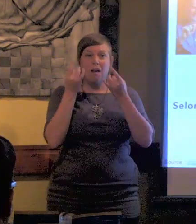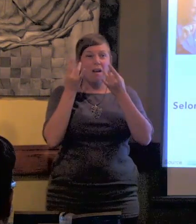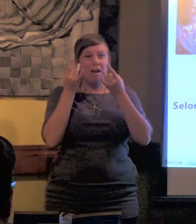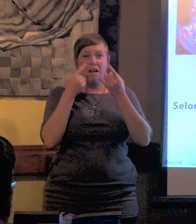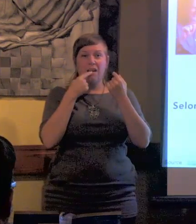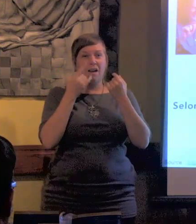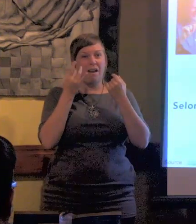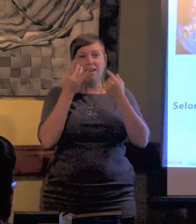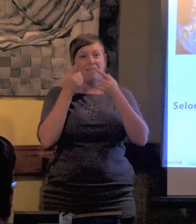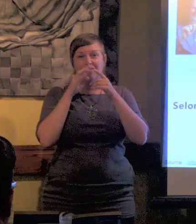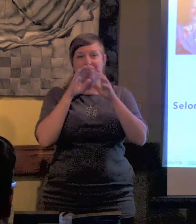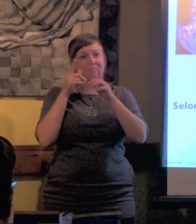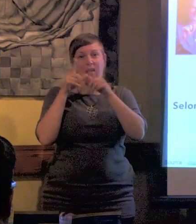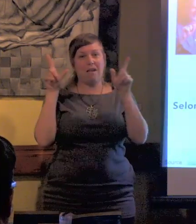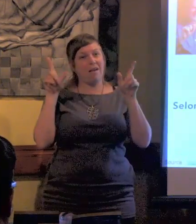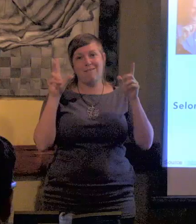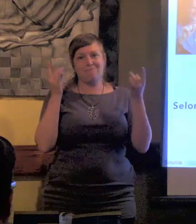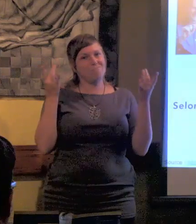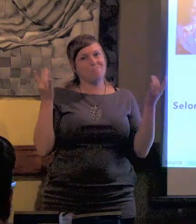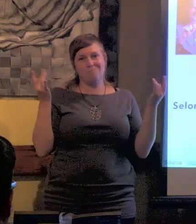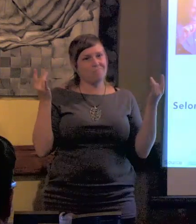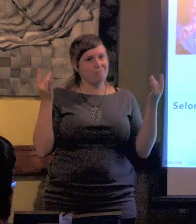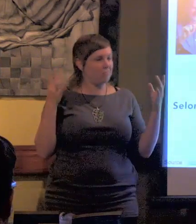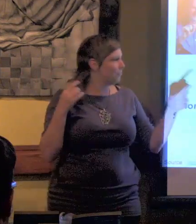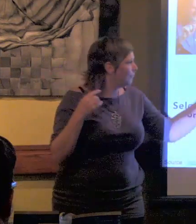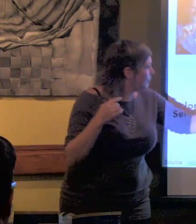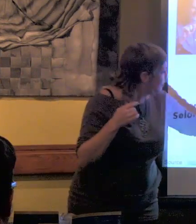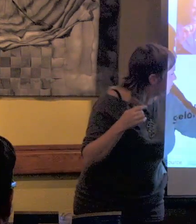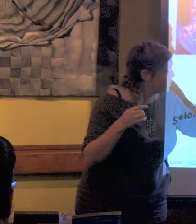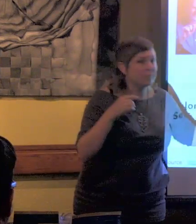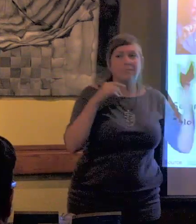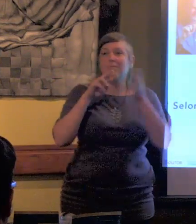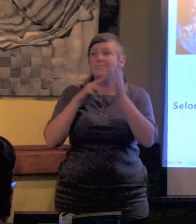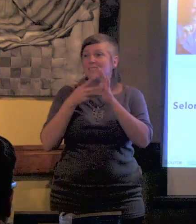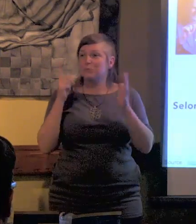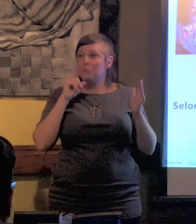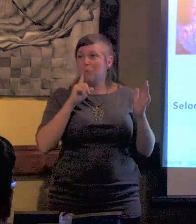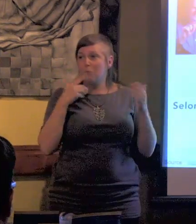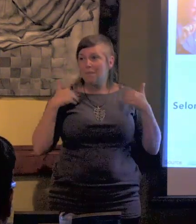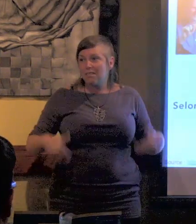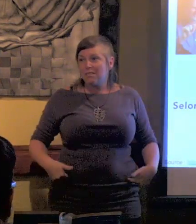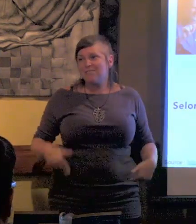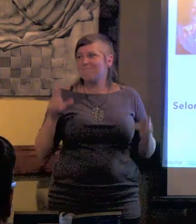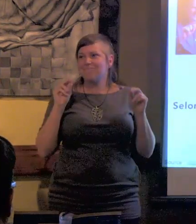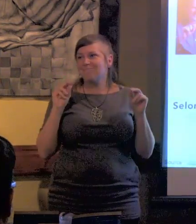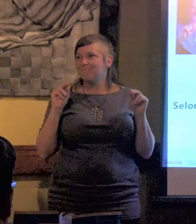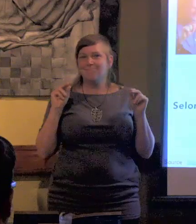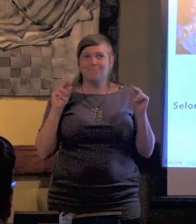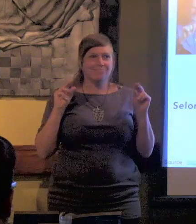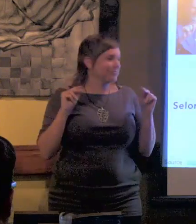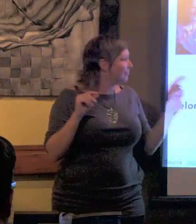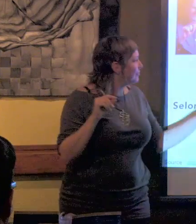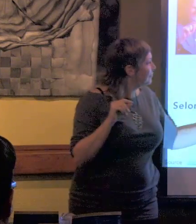sourd, il n'y a pas de parole, ou pas. Donc, il n'y a pas de langue. Alors, si on continue la déduction, donc, le sourd n'est pas